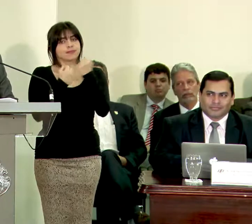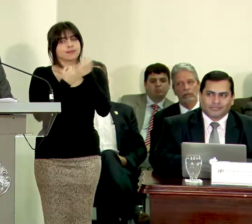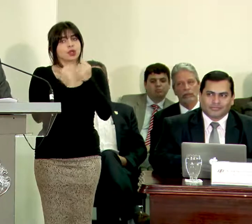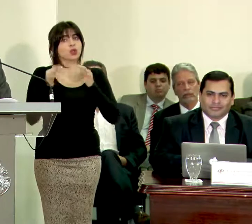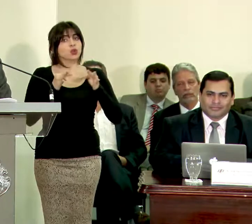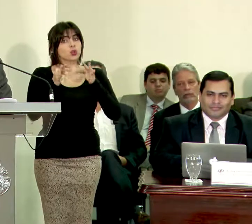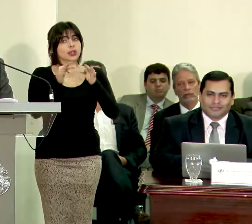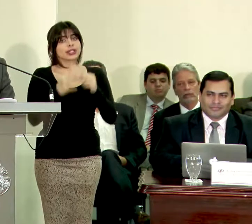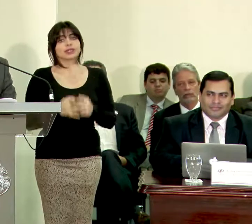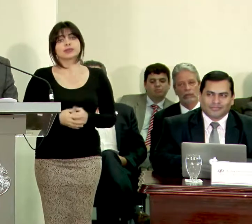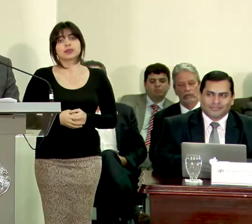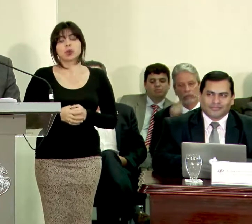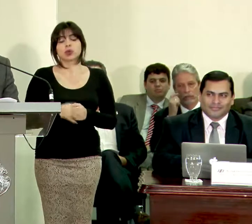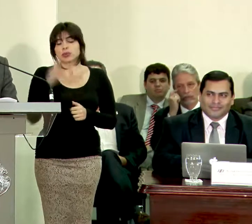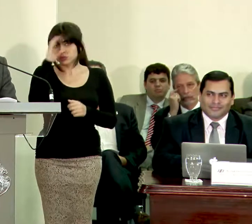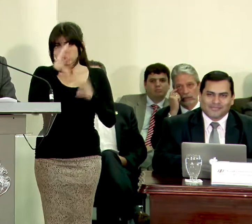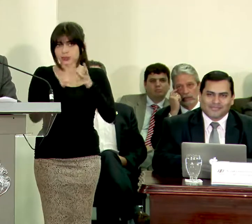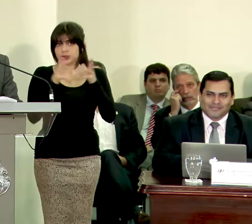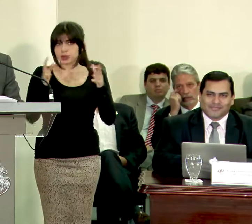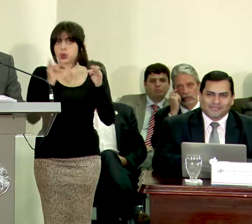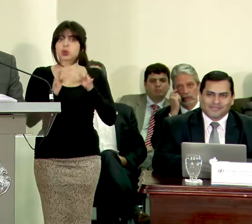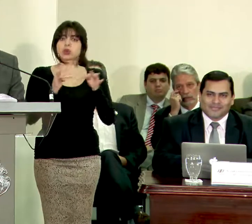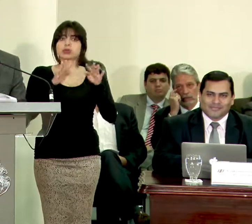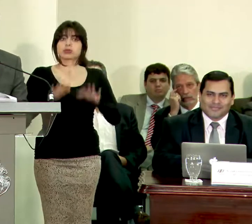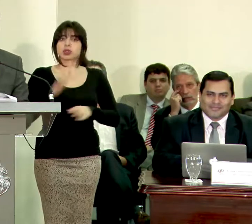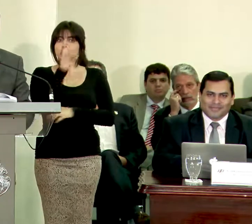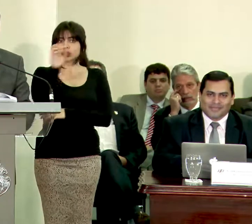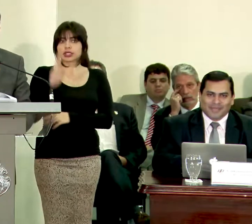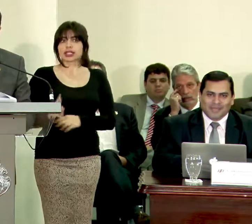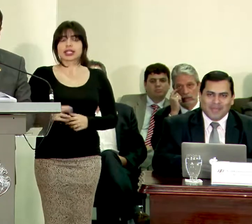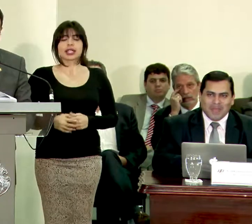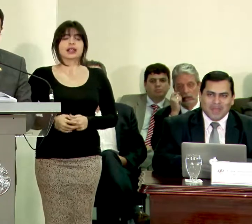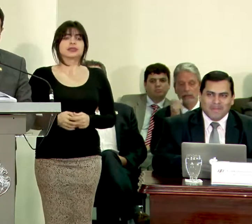el turismo, el crecimiento del turismo en Costa Rica.